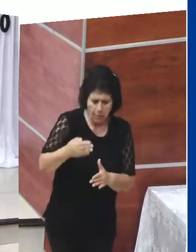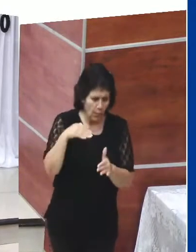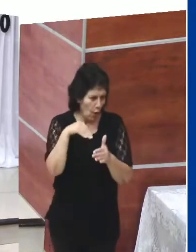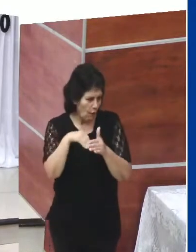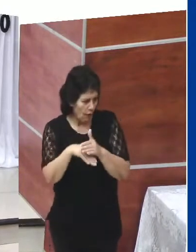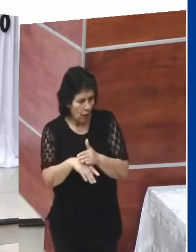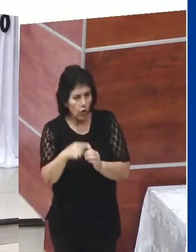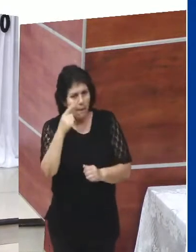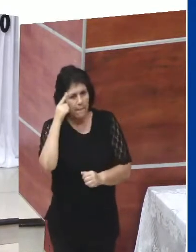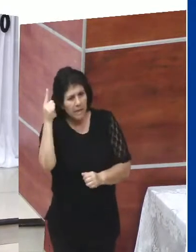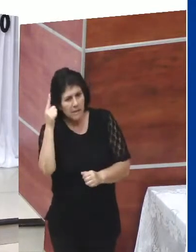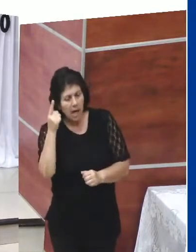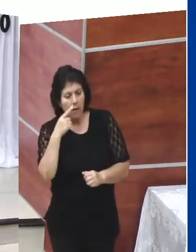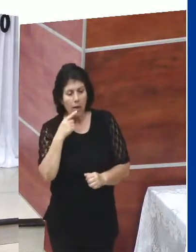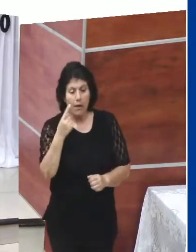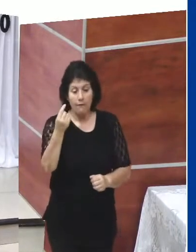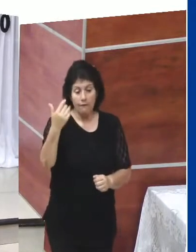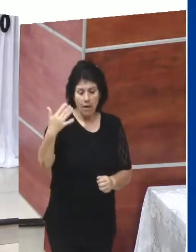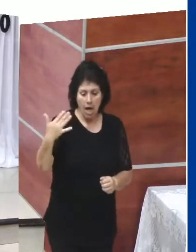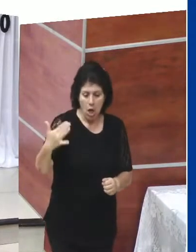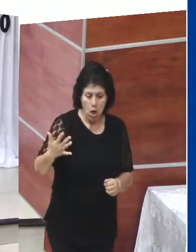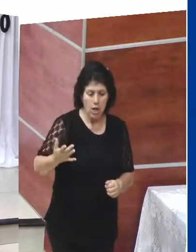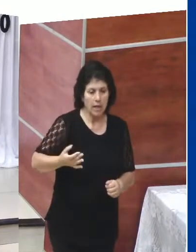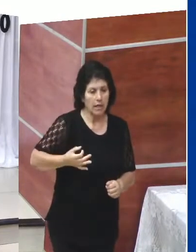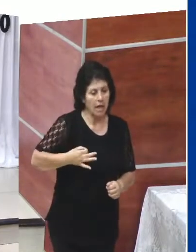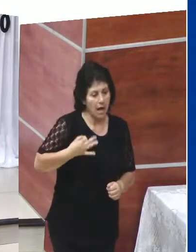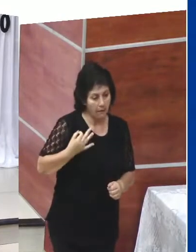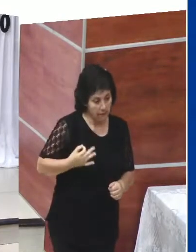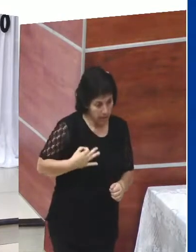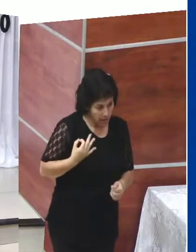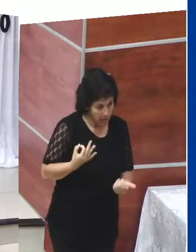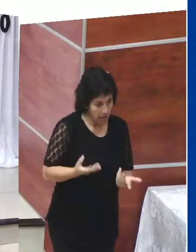eleva los valores de la vida.